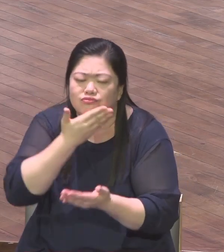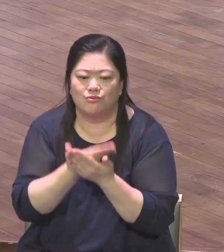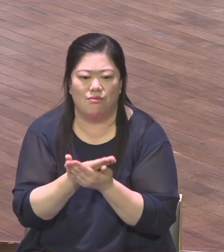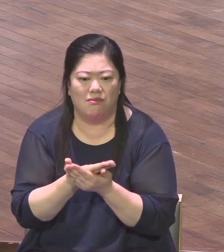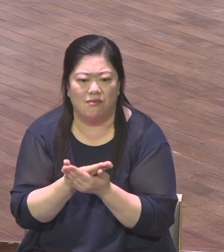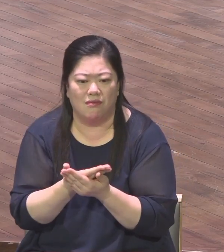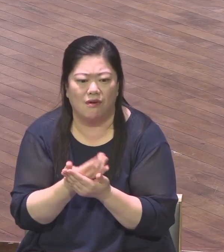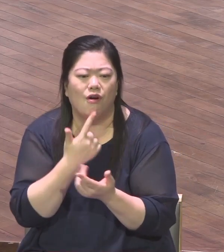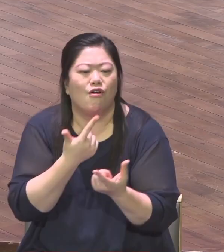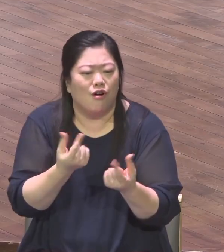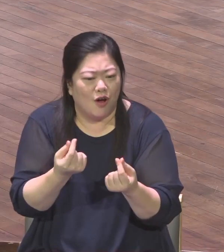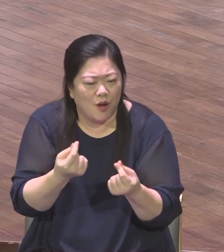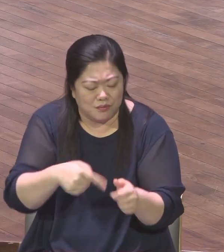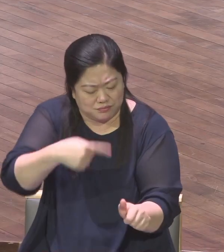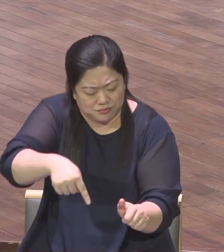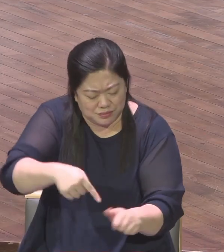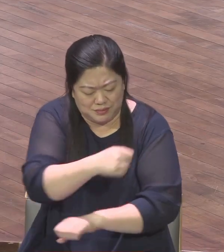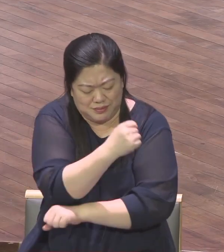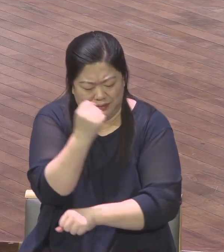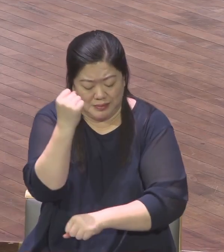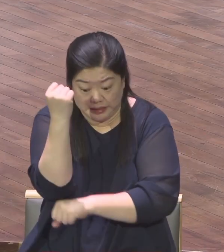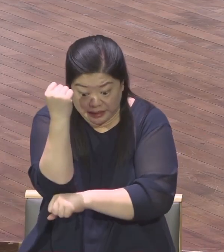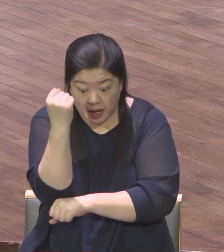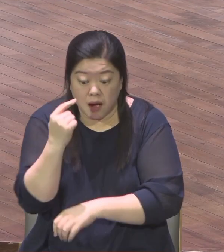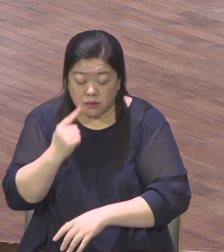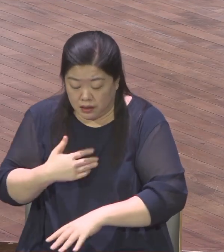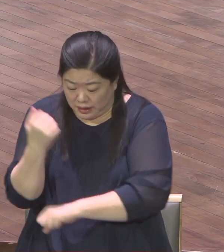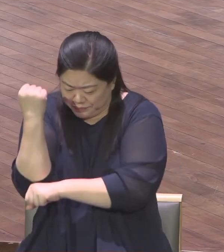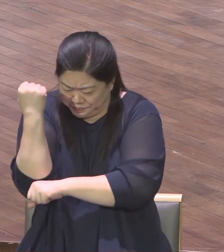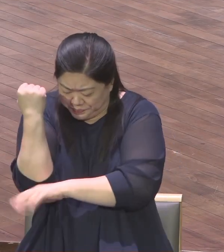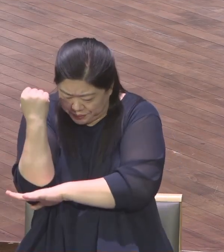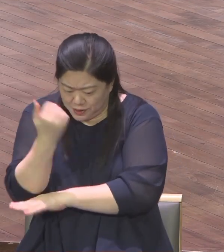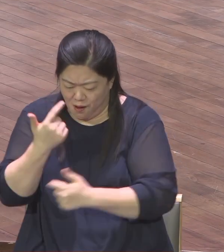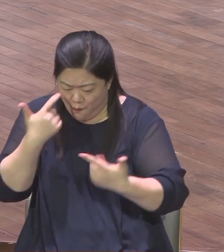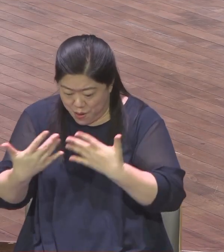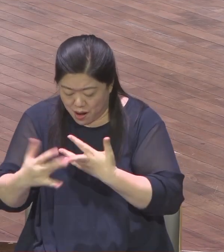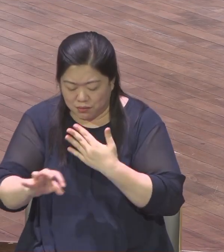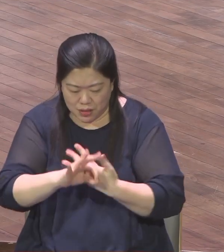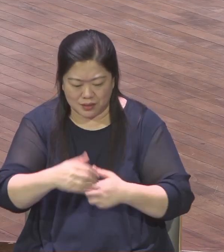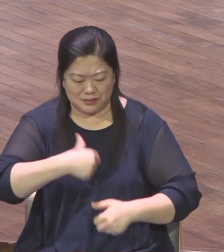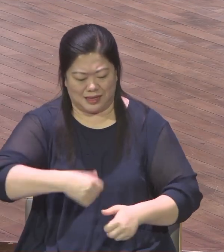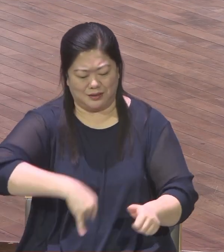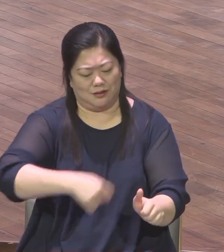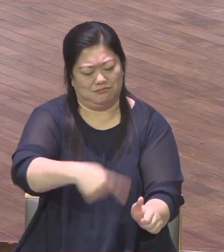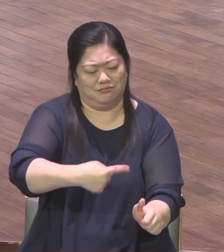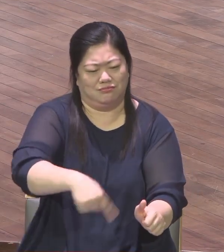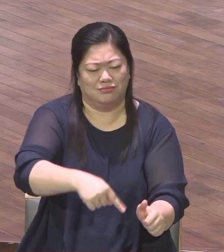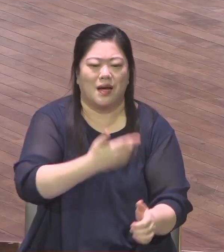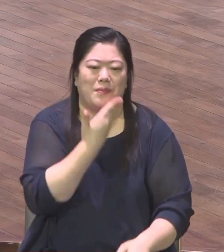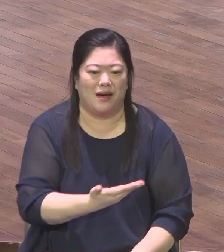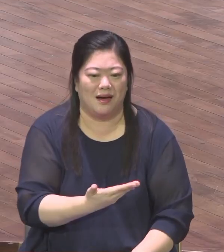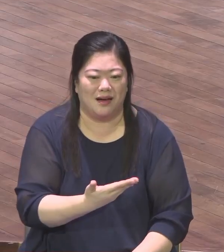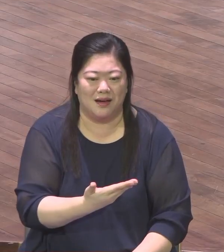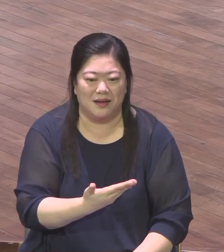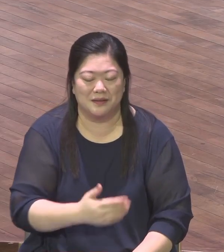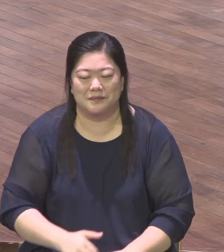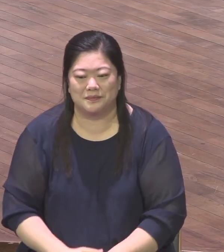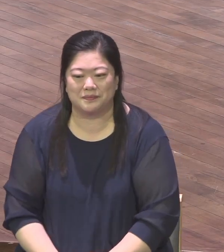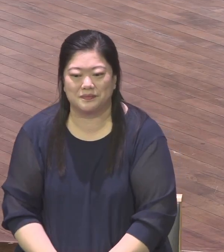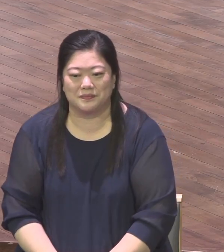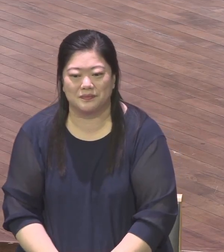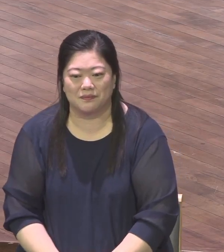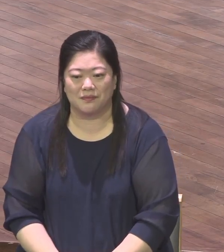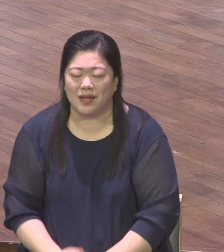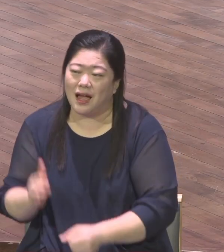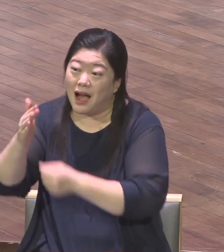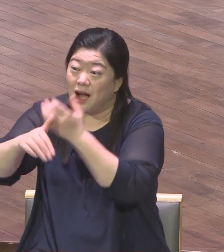속에서도 말씀이 기반이 된 삶, 그 말씀에 철저하게 순종하는 삶을 통해서 하늘로부터 임하는 신령한